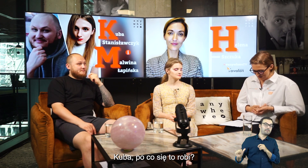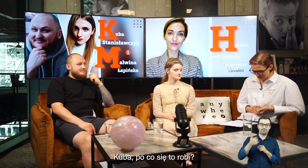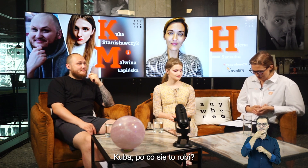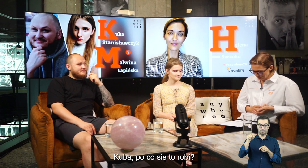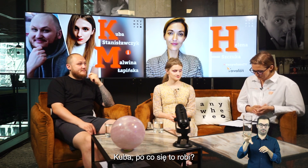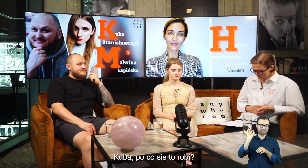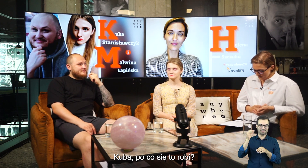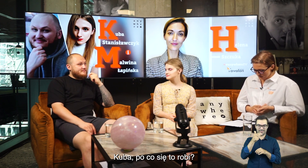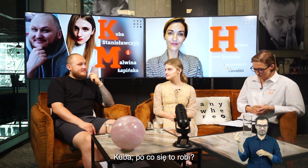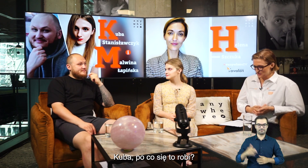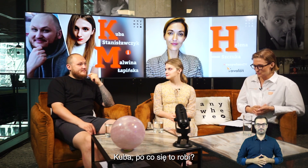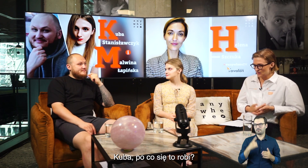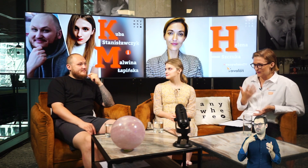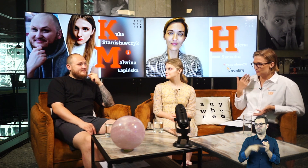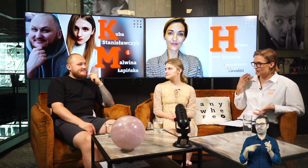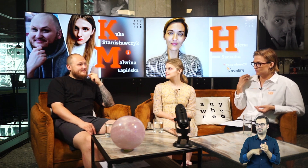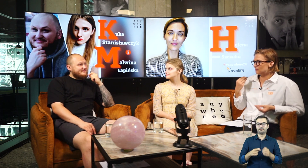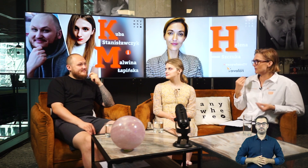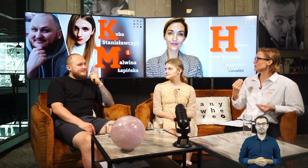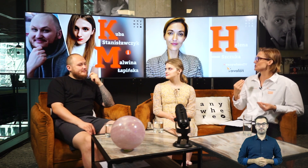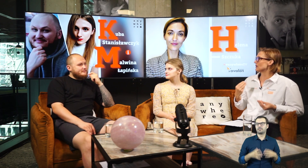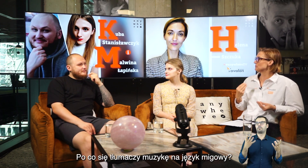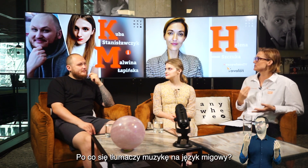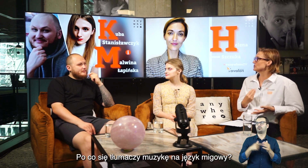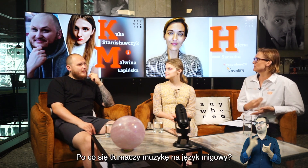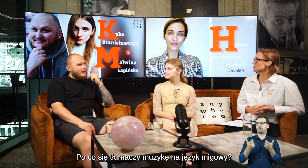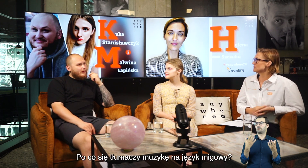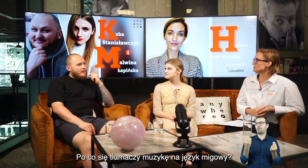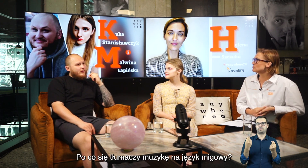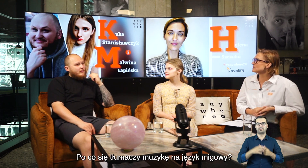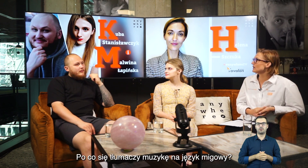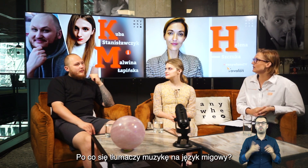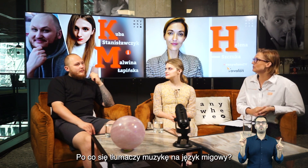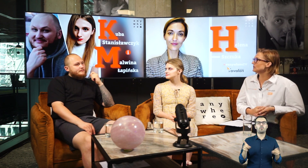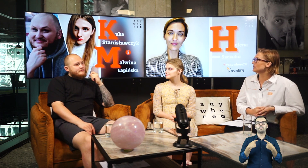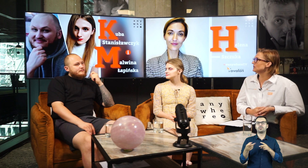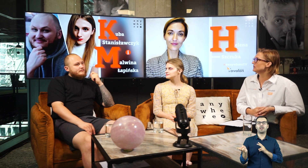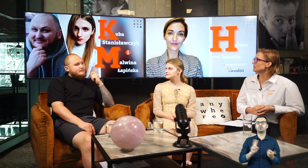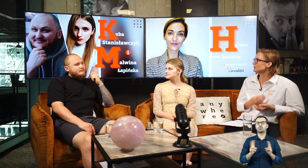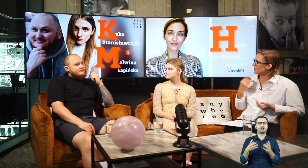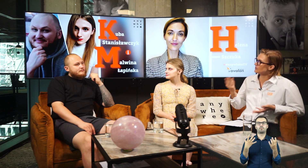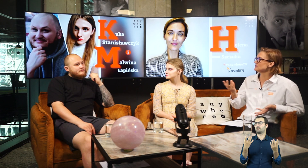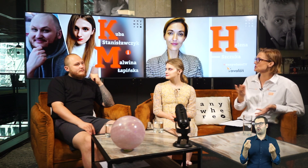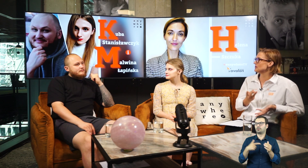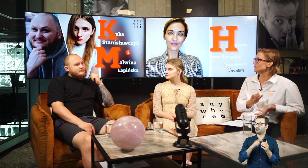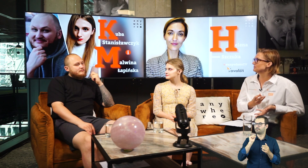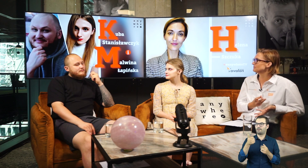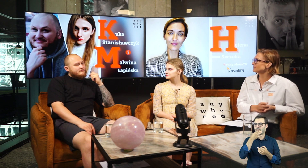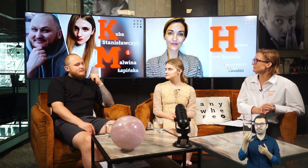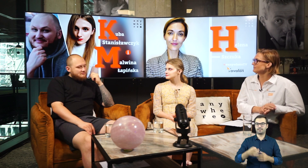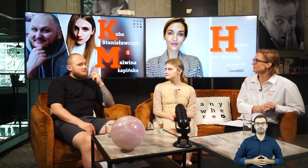tego tematu. No właśnie, Kuba, a po co to się robi? Po co się tłumaczy muzykę i od tego